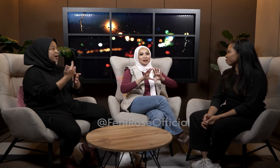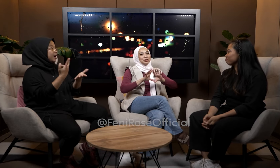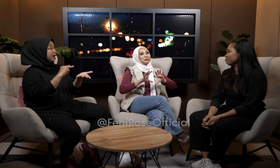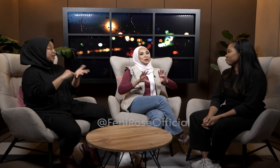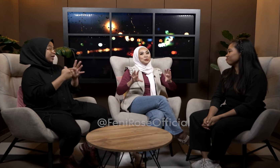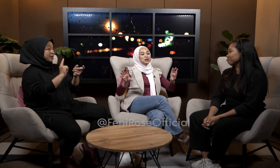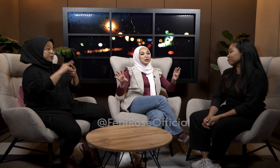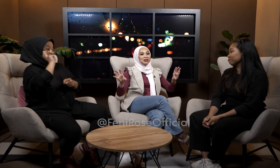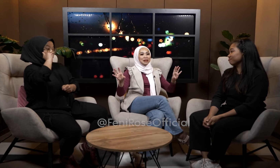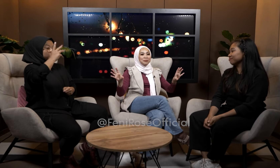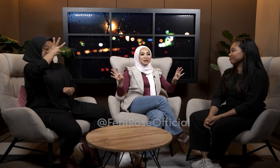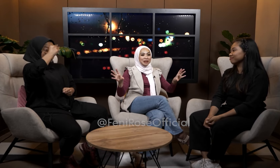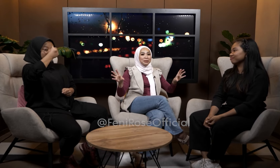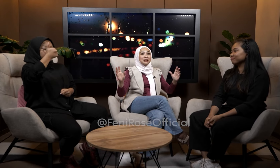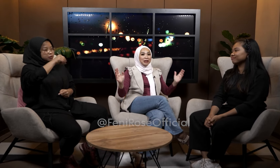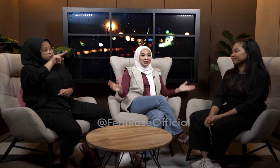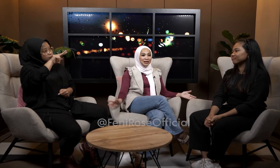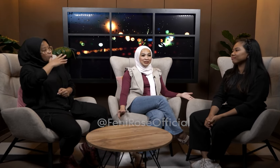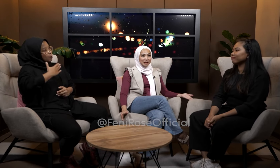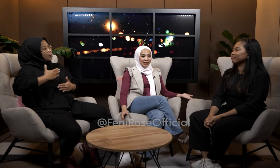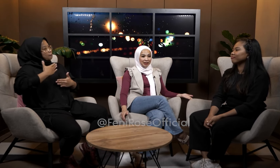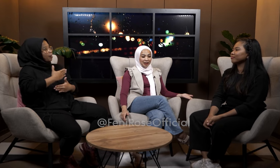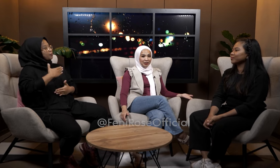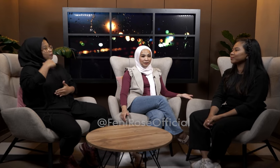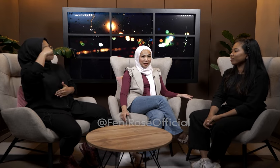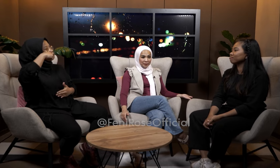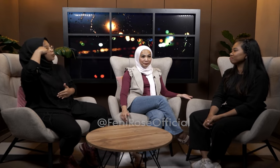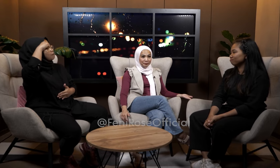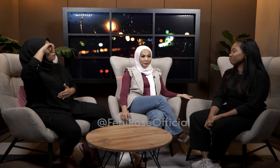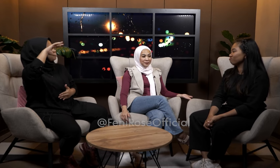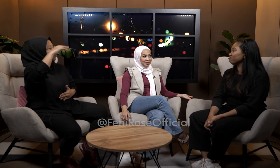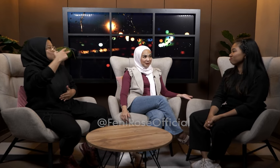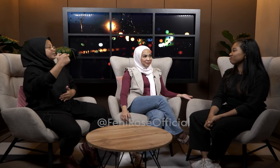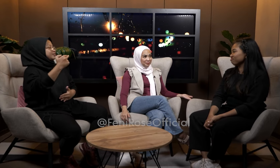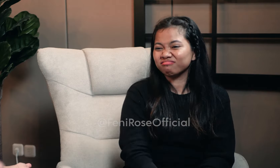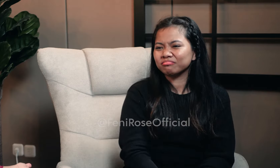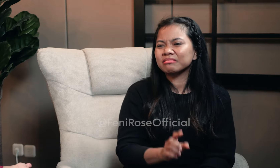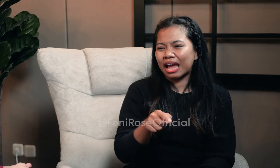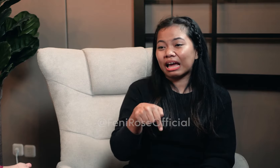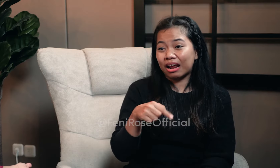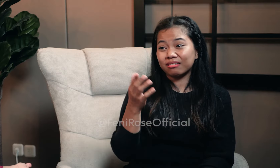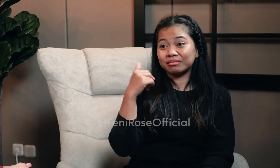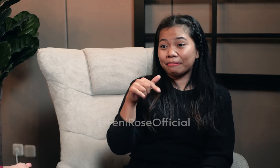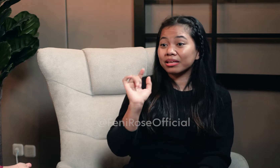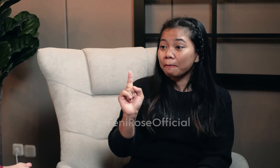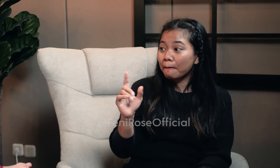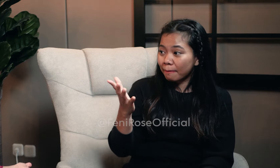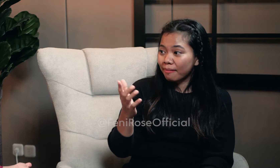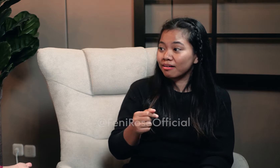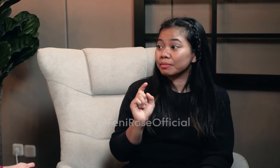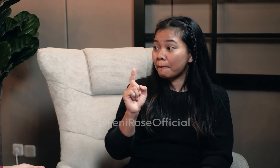teman-teman tuli juga tetap bisa menikmati hasil karya film kalau di streaming ada di streaming ada ya